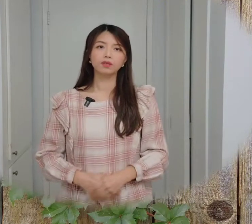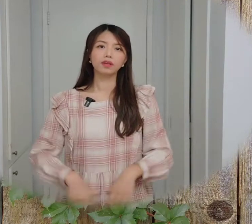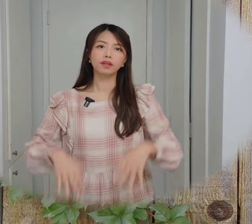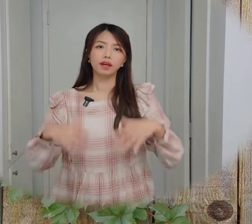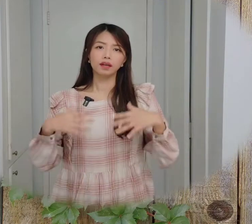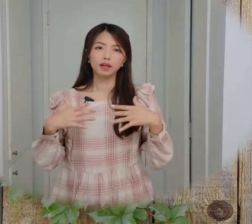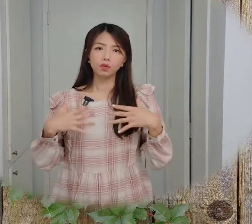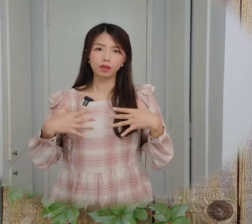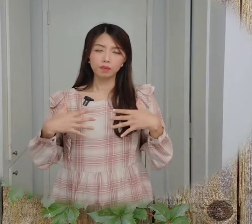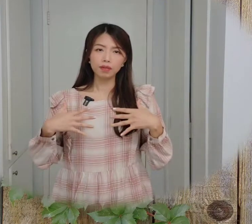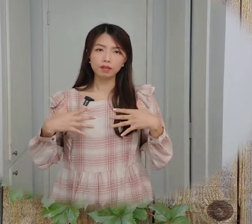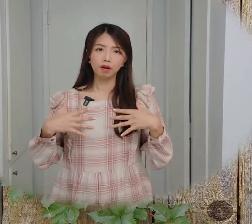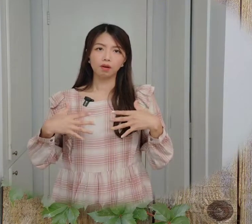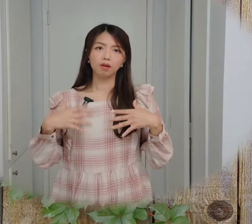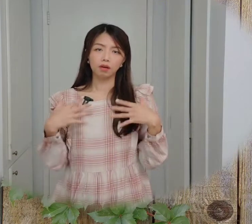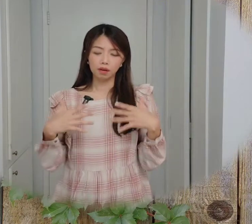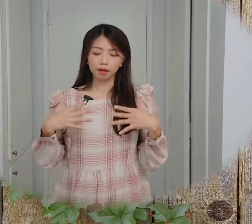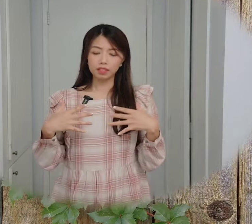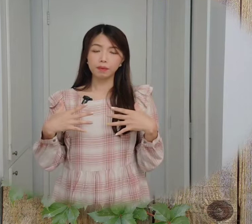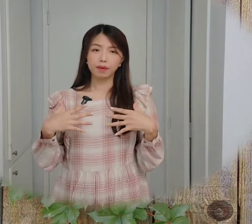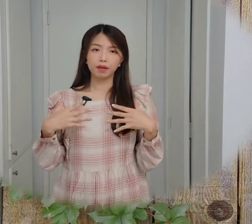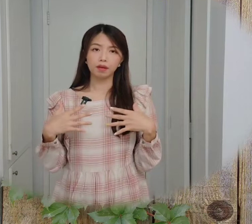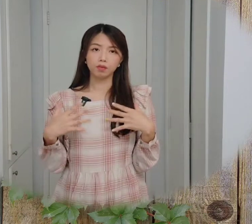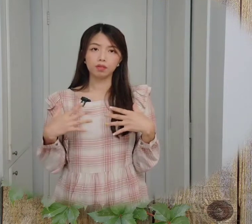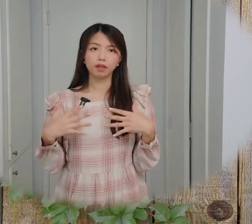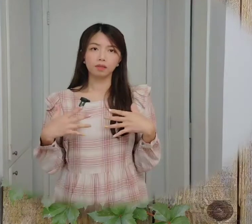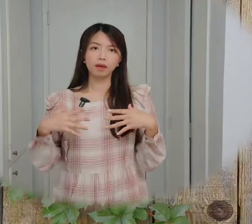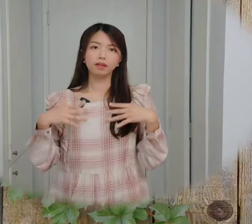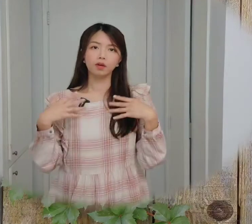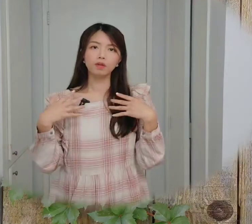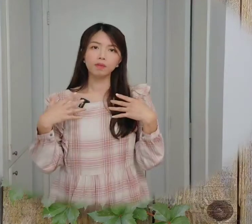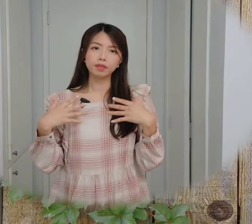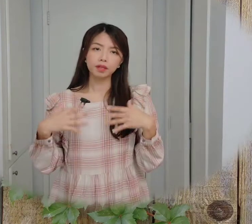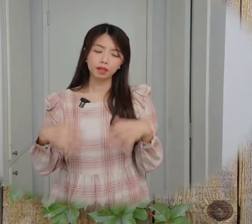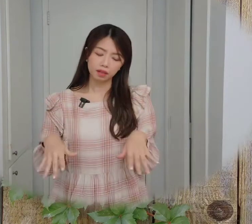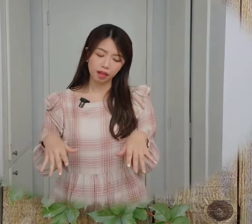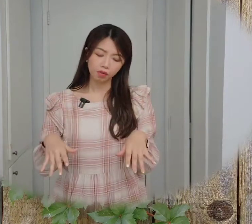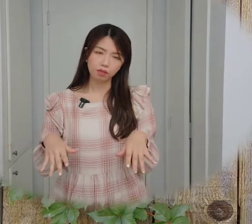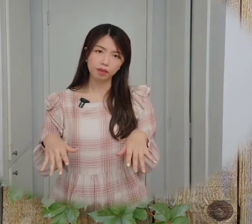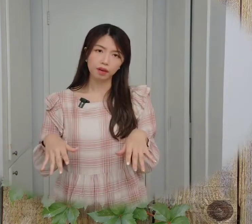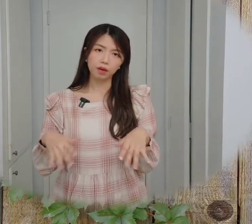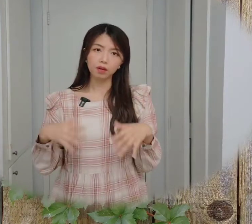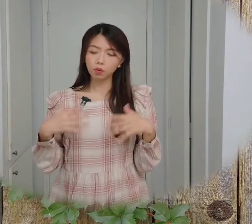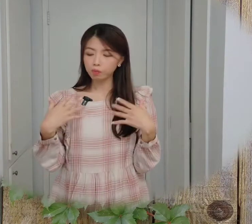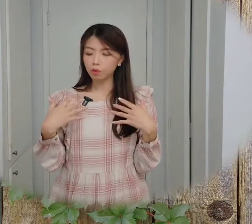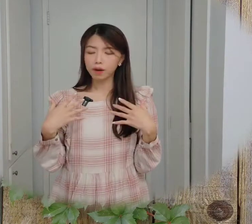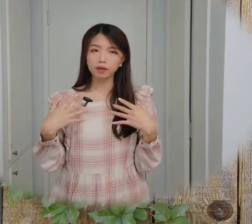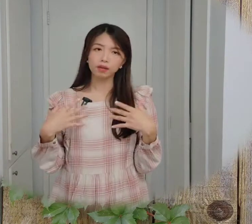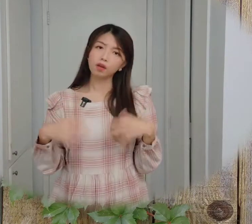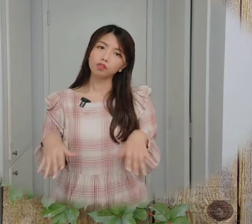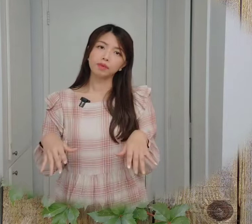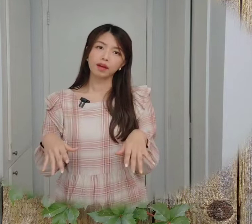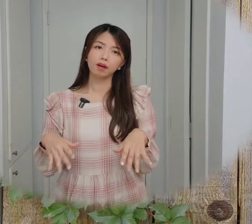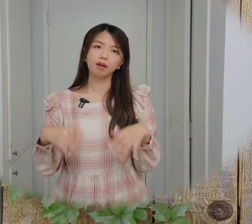한 뜻의 수어는 양손 이렇게 펴셔서 가슴 앞에 이렇게 두신 다음에 그대로 힘없이 내려주시면 돼요. 손목만